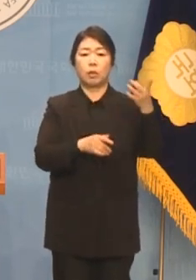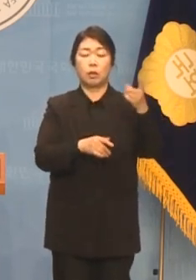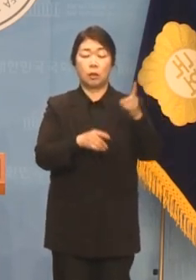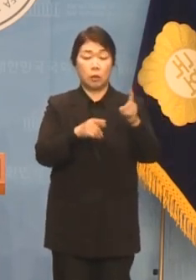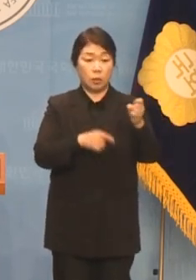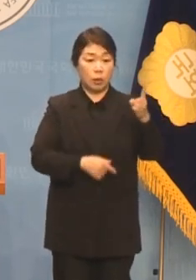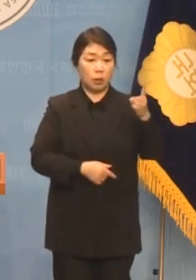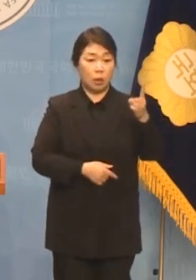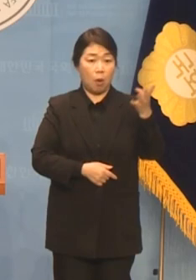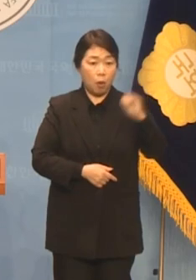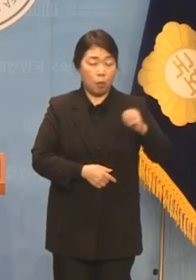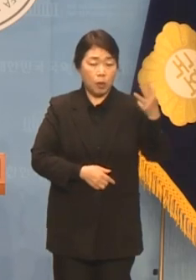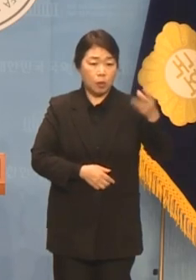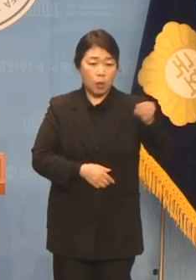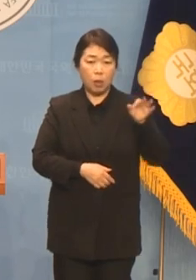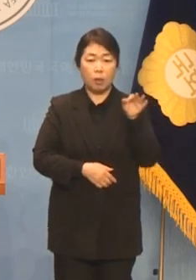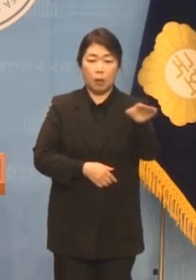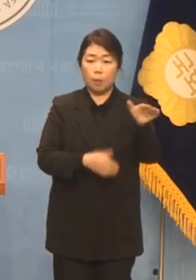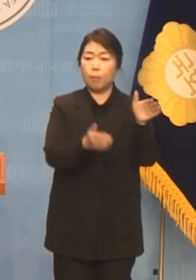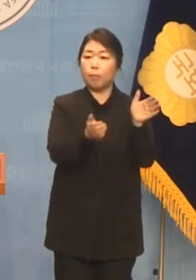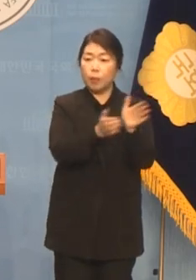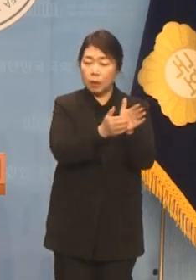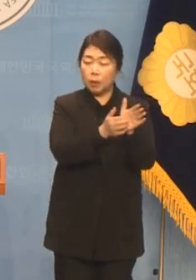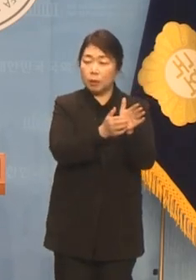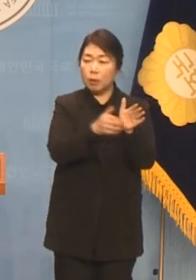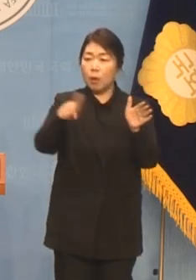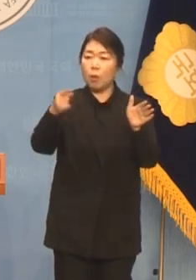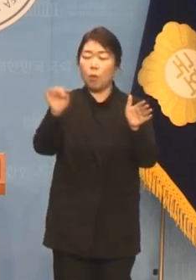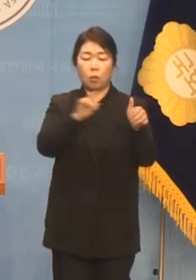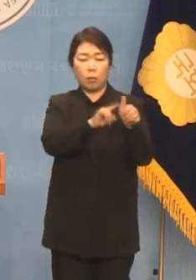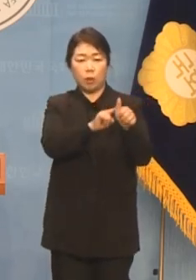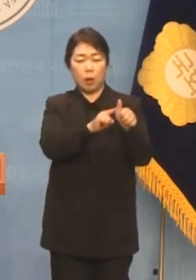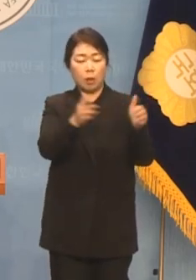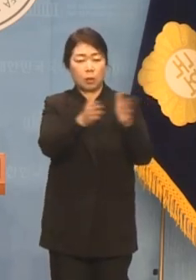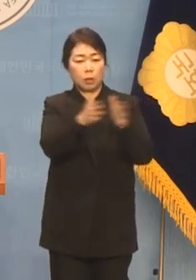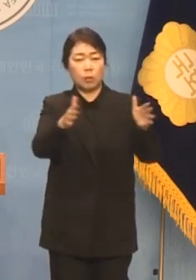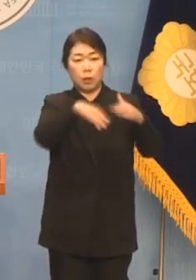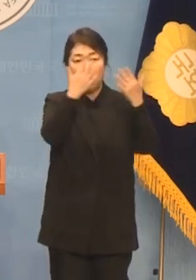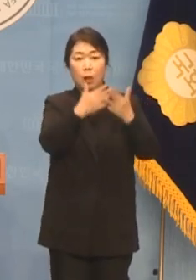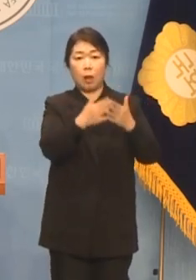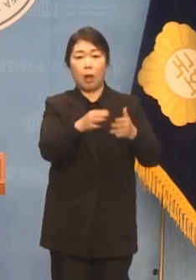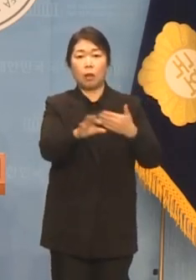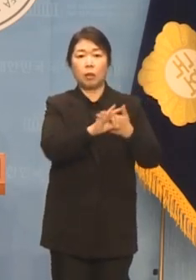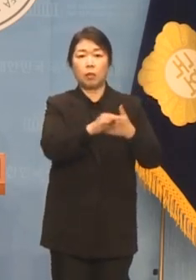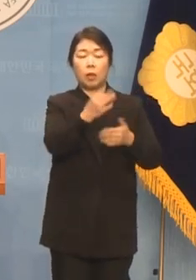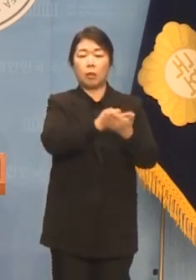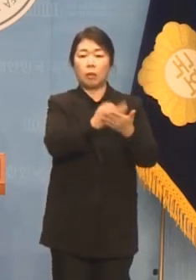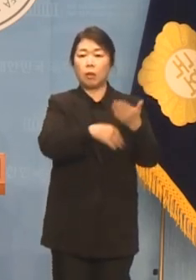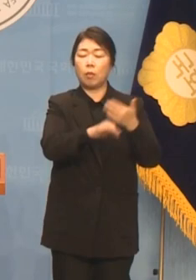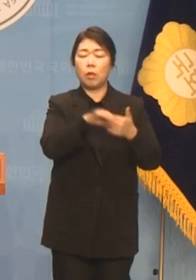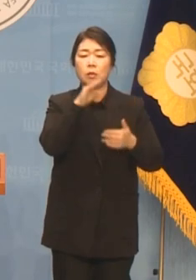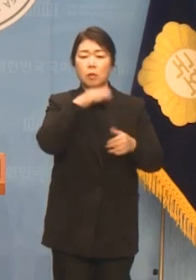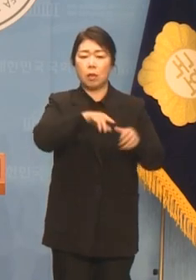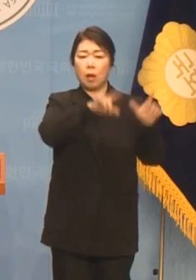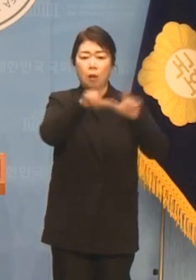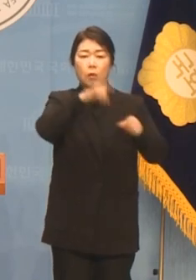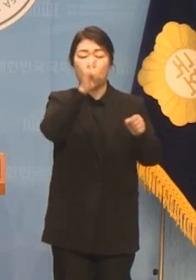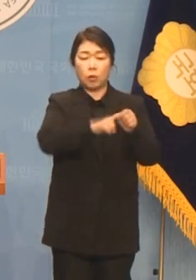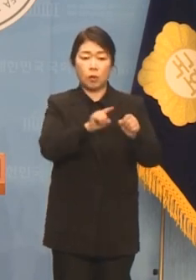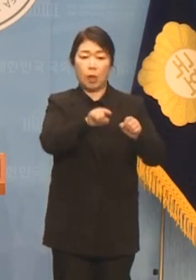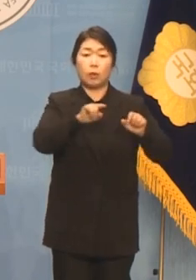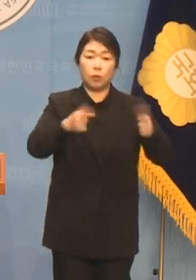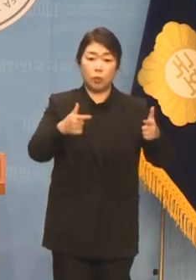것으로 나타났습니다 공부가이 주택을 전부 임대한 걸 보면 실거주 목적이 아닌